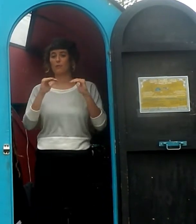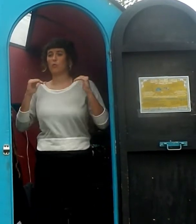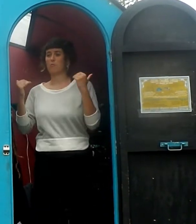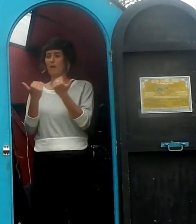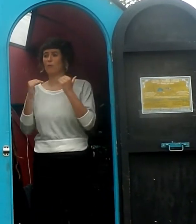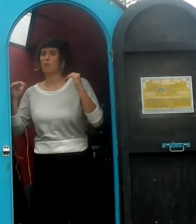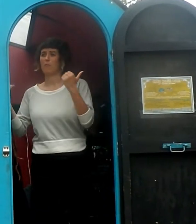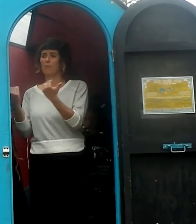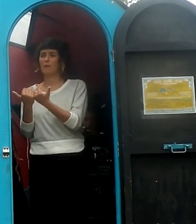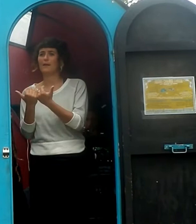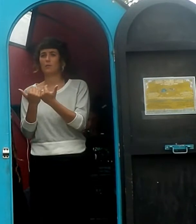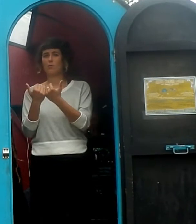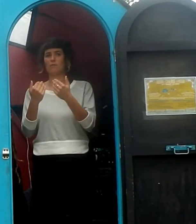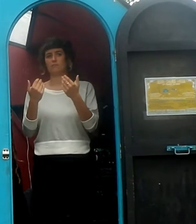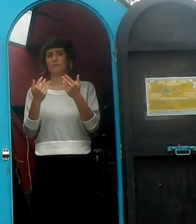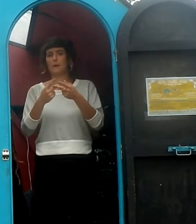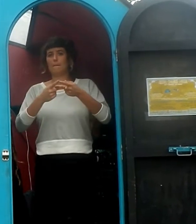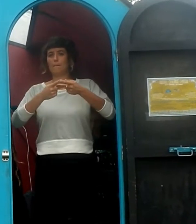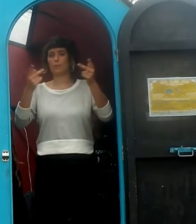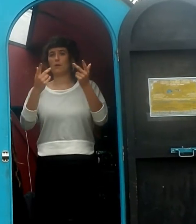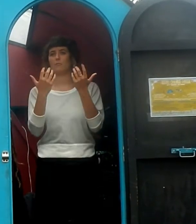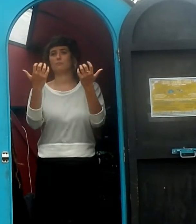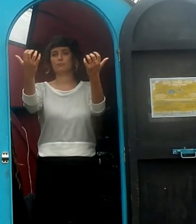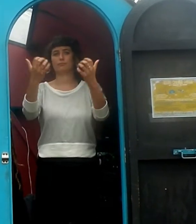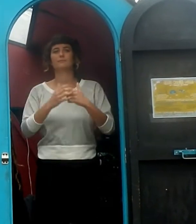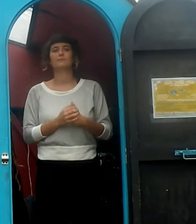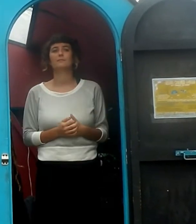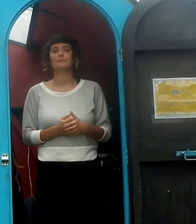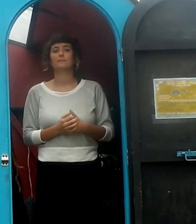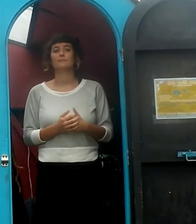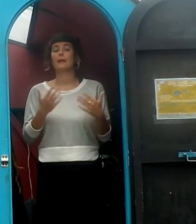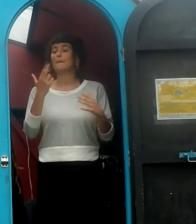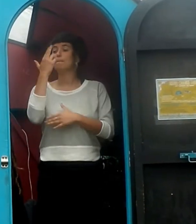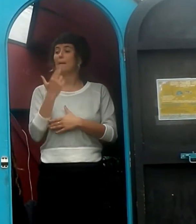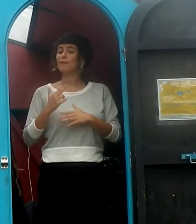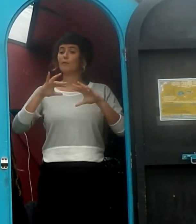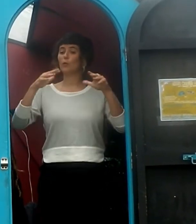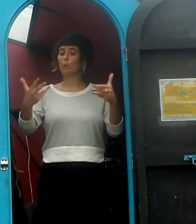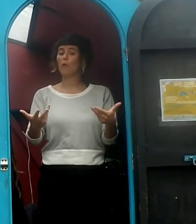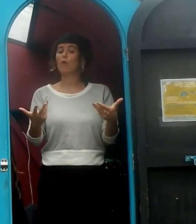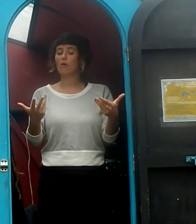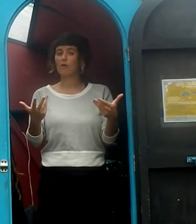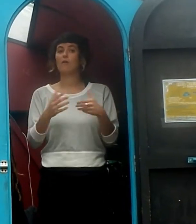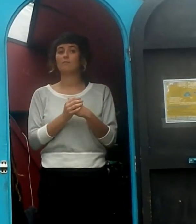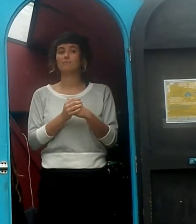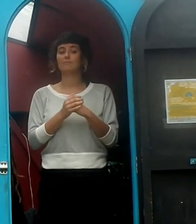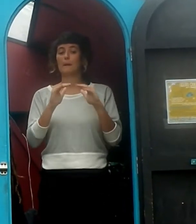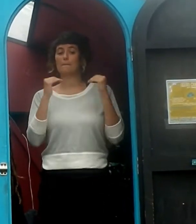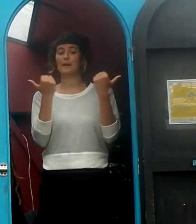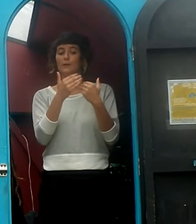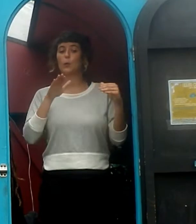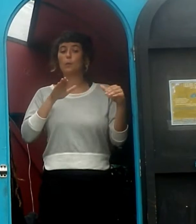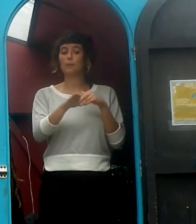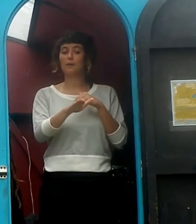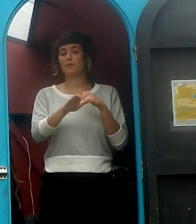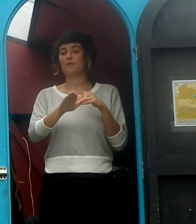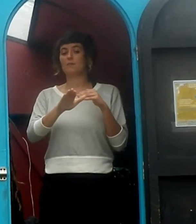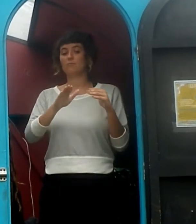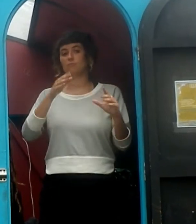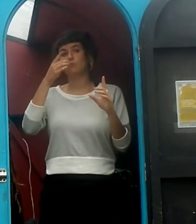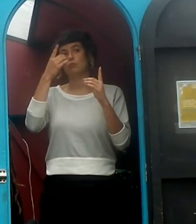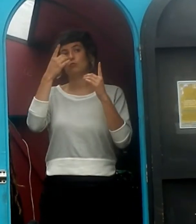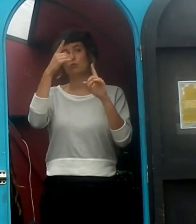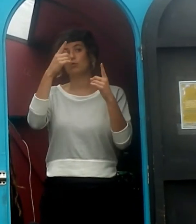de plateau en enregistrement public qui va avoir lieu par un plateau sur les luttes